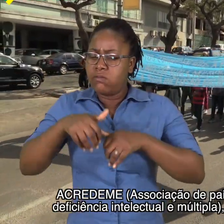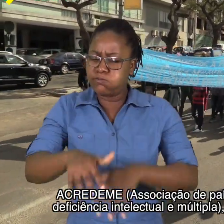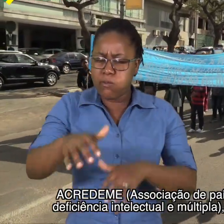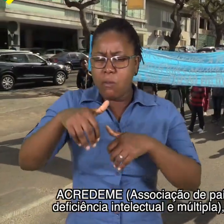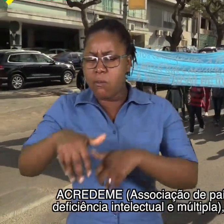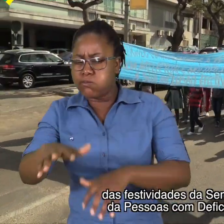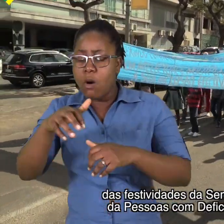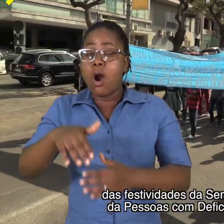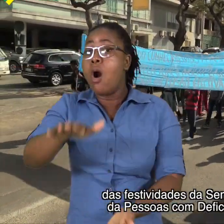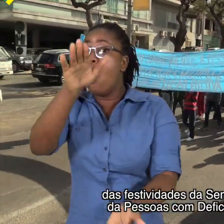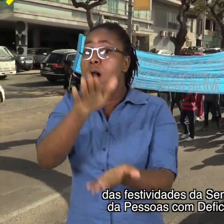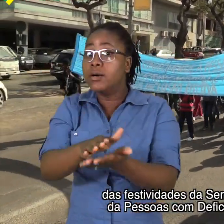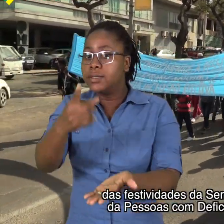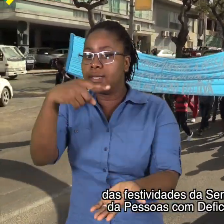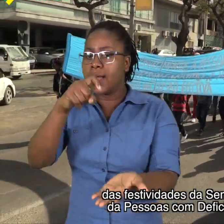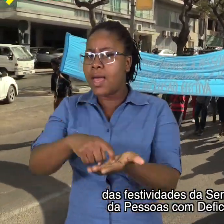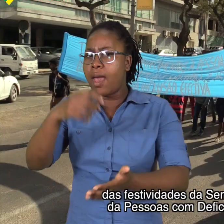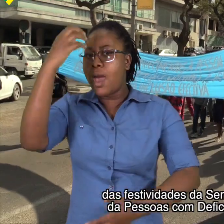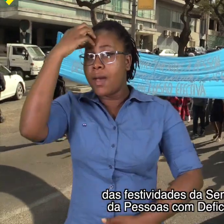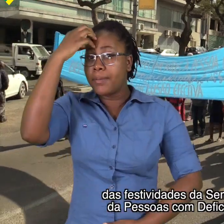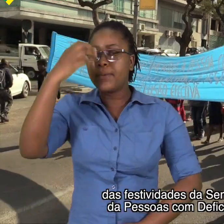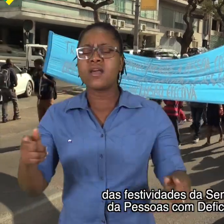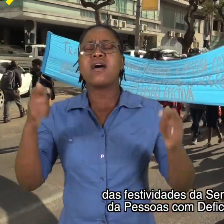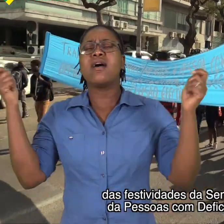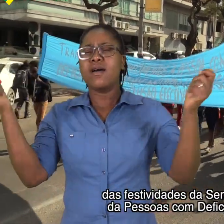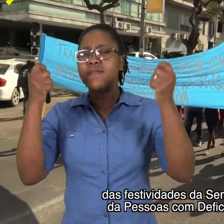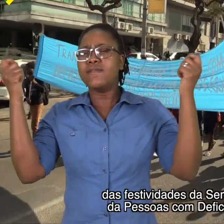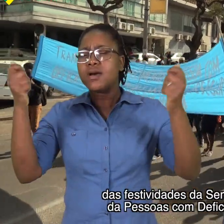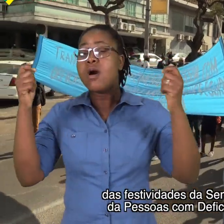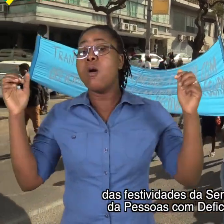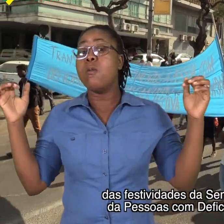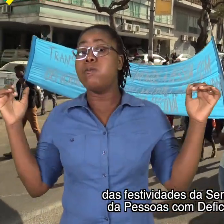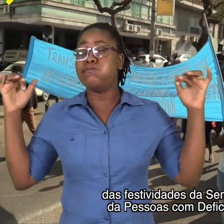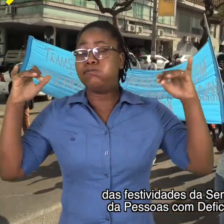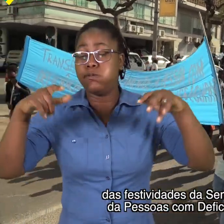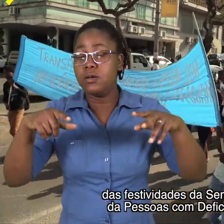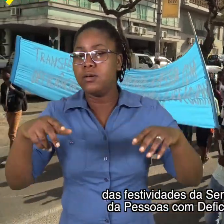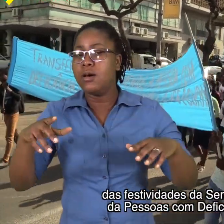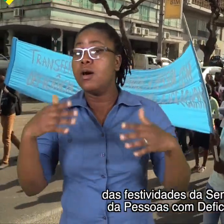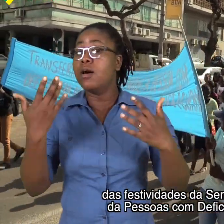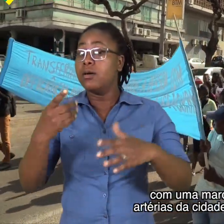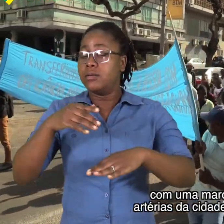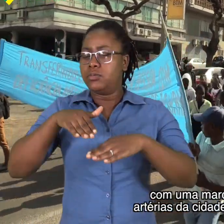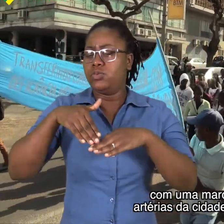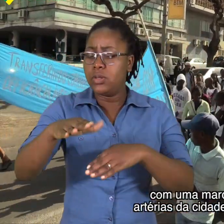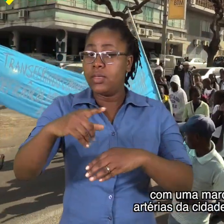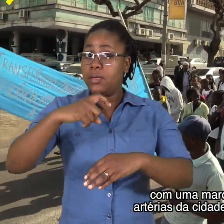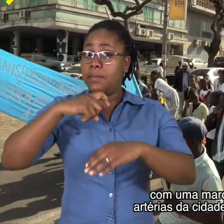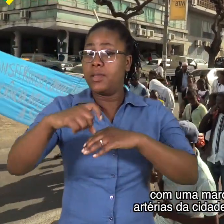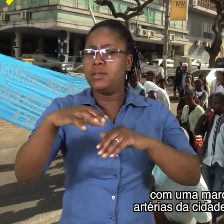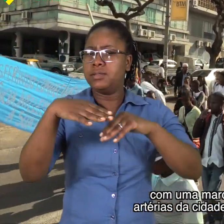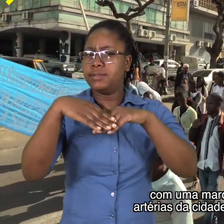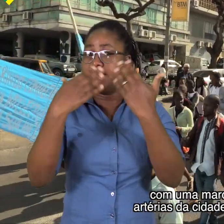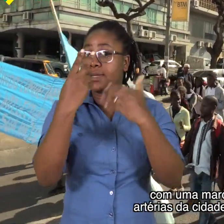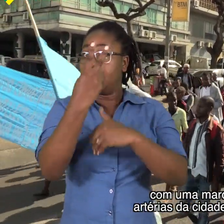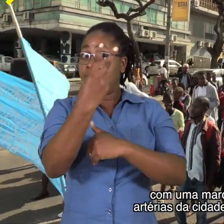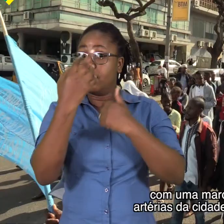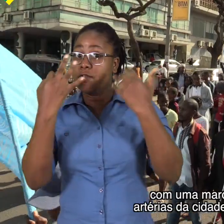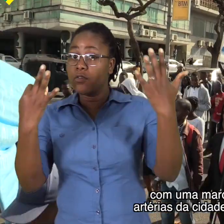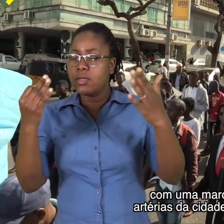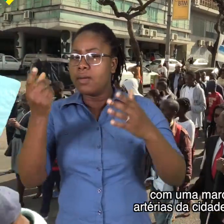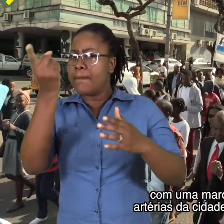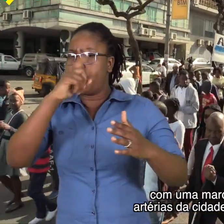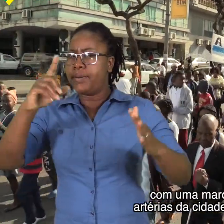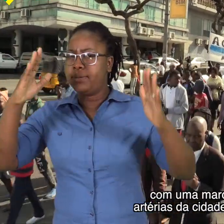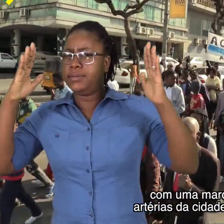quarta-feira das festividades da semana internacional da pessoa com deficiência intelectual como marcha pelas artérias da